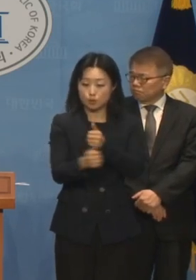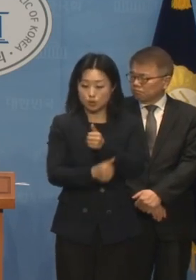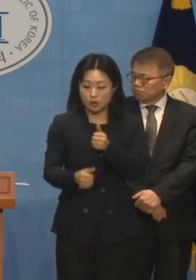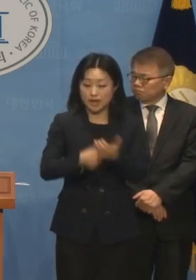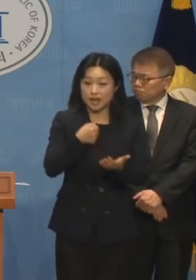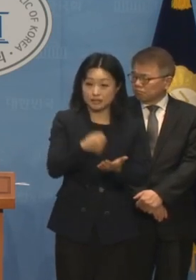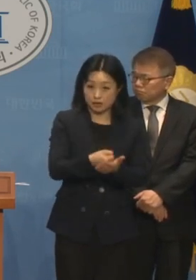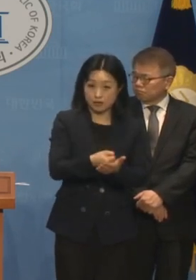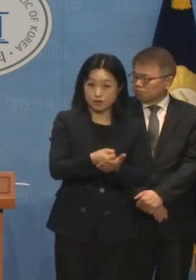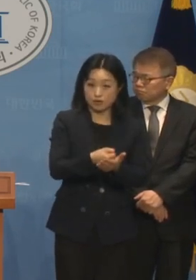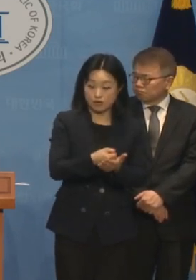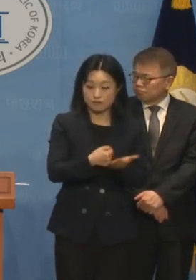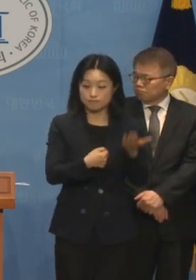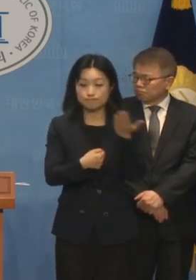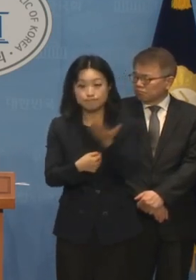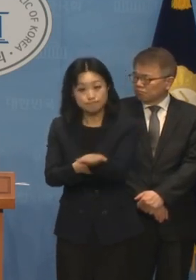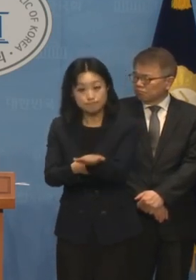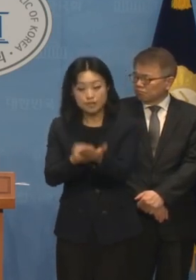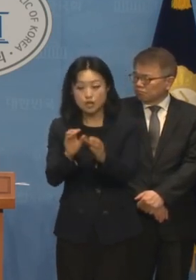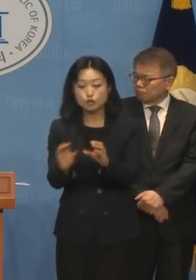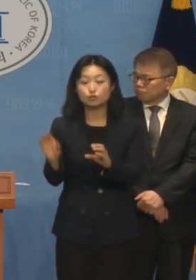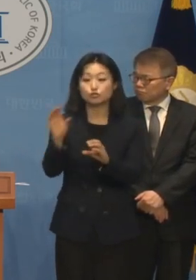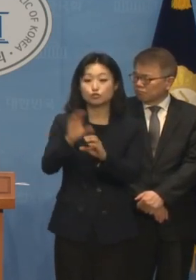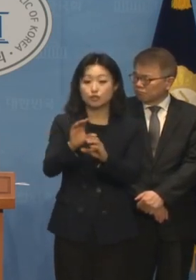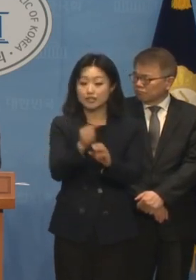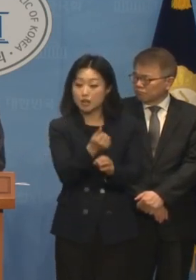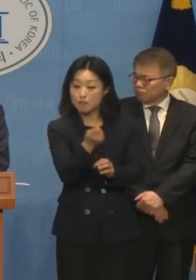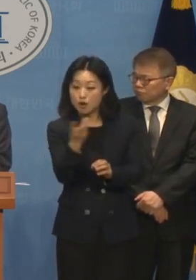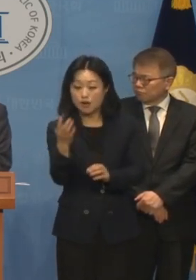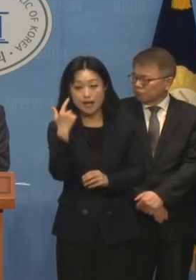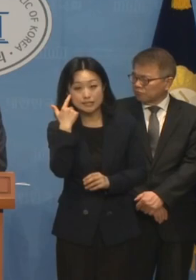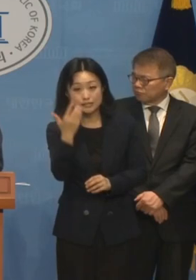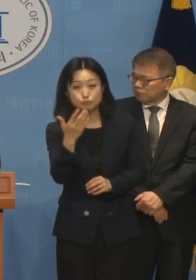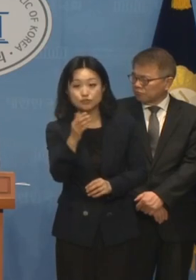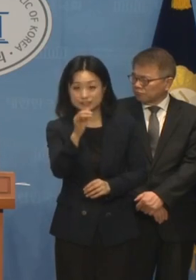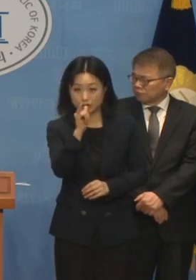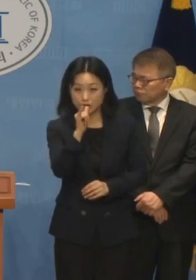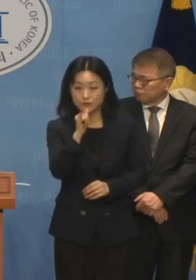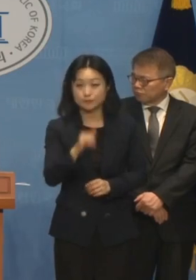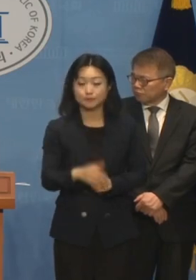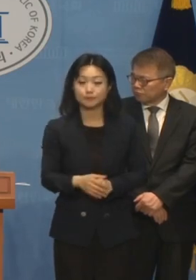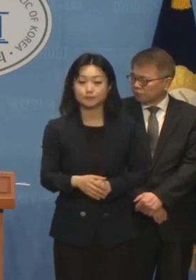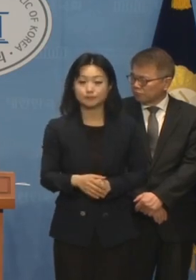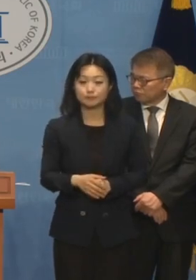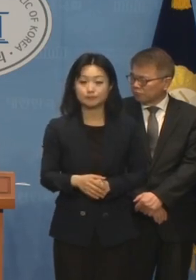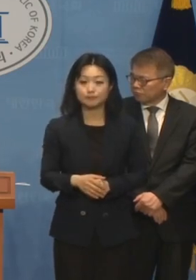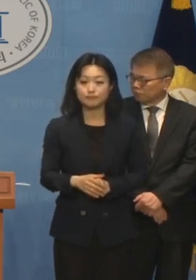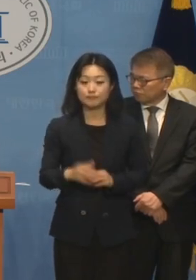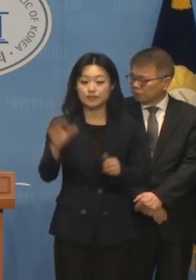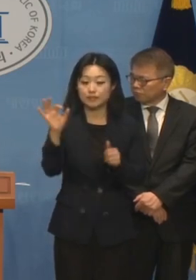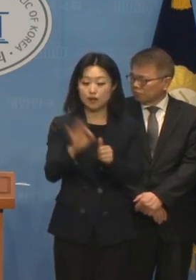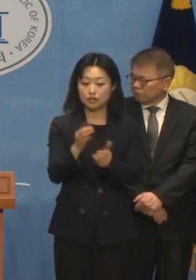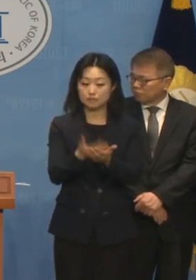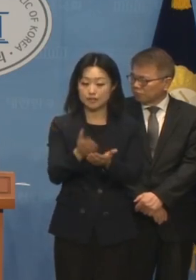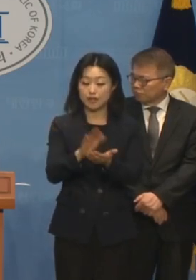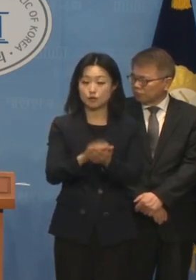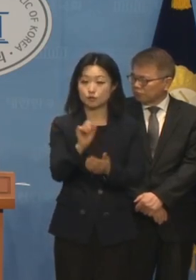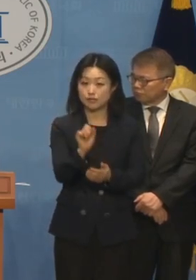공론화위원회 결정으로 추가된 몇 가지 질문이 있습니다. 이번 연금개혁을